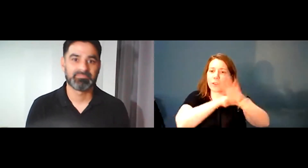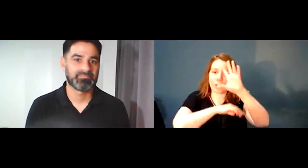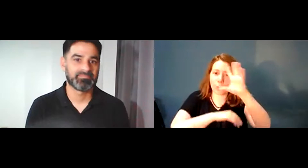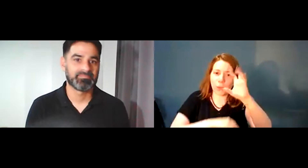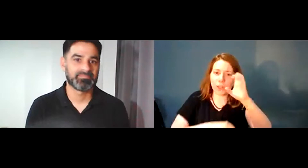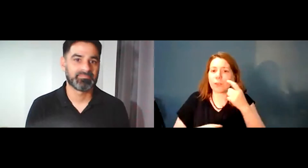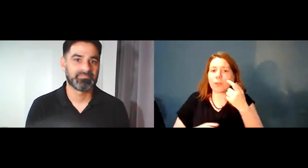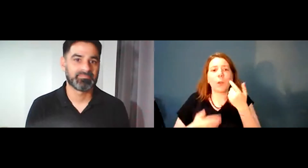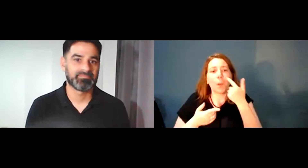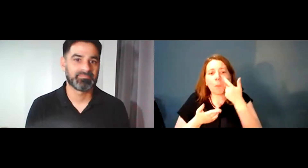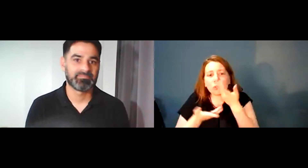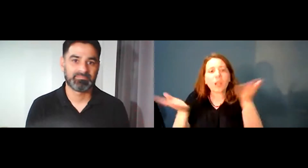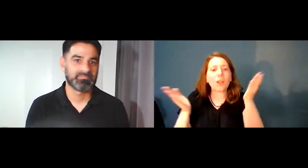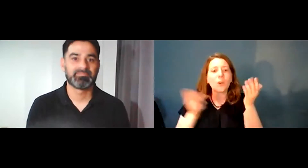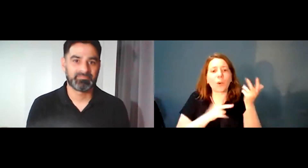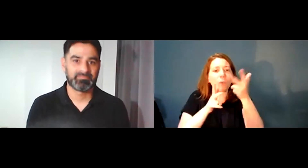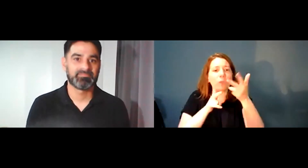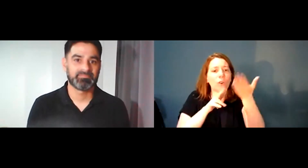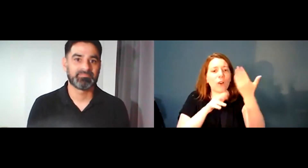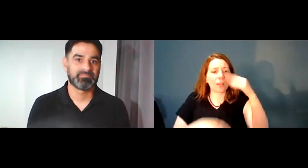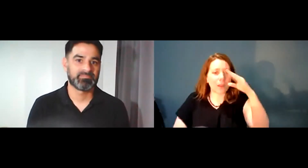de recuerdo, mostrarlo, como dijo antes Javi.